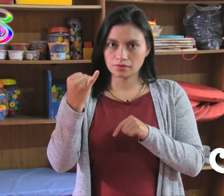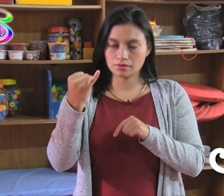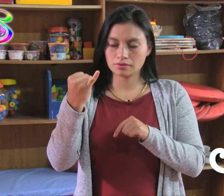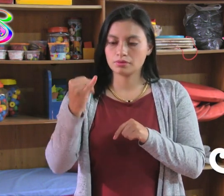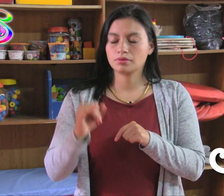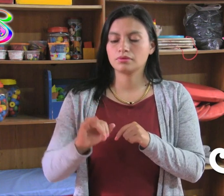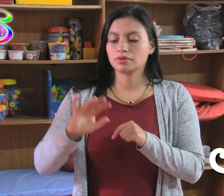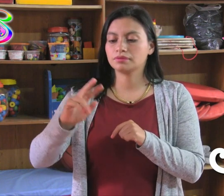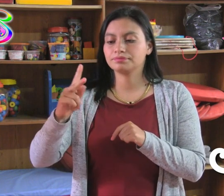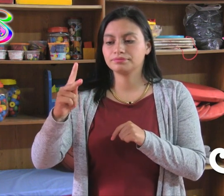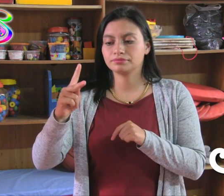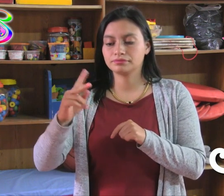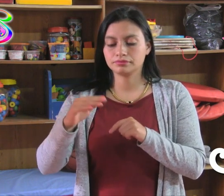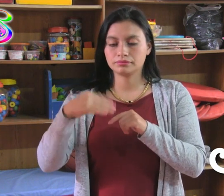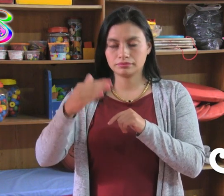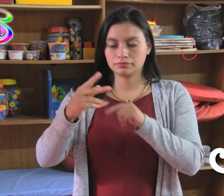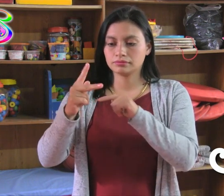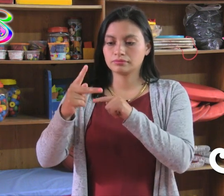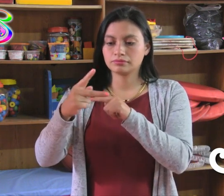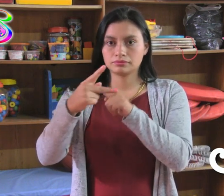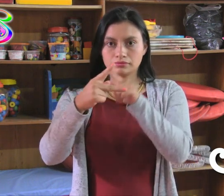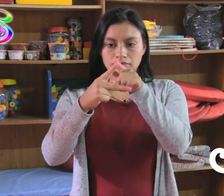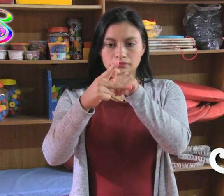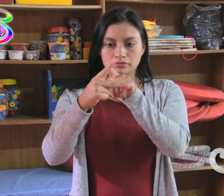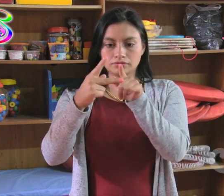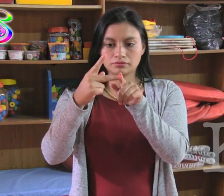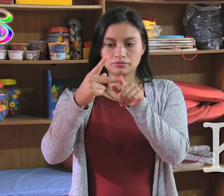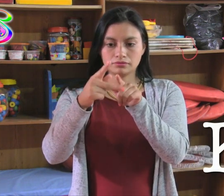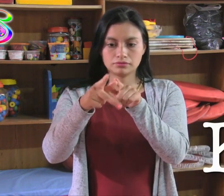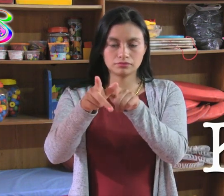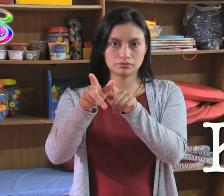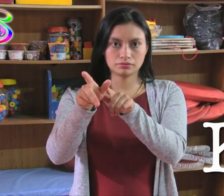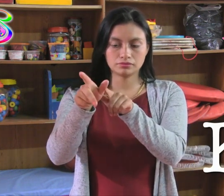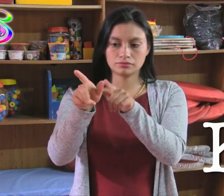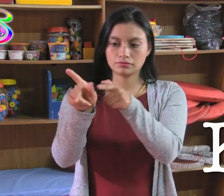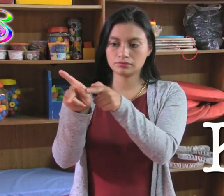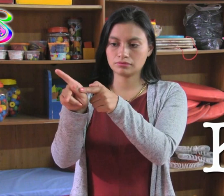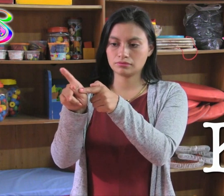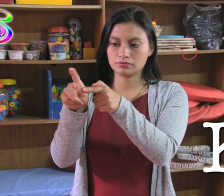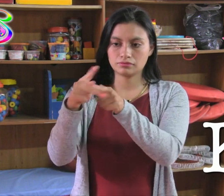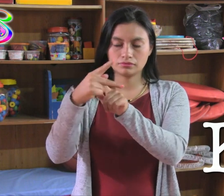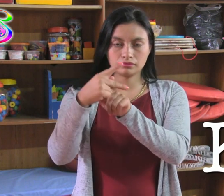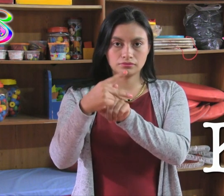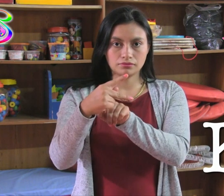J, dedo meñique, giramos en forma de J. La letra K, índice, corazón y